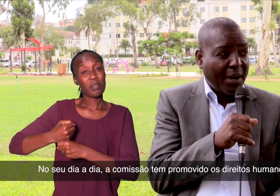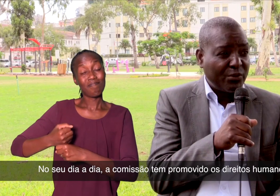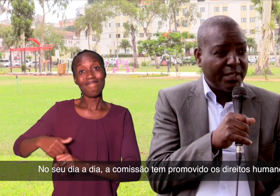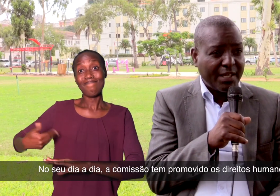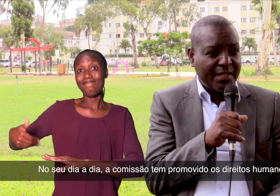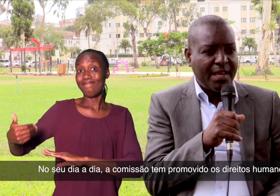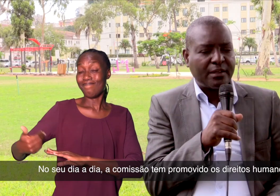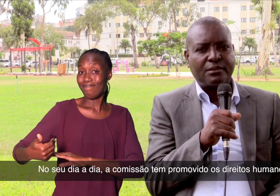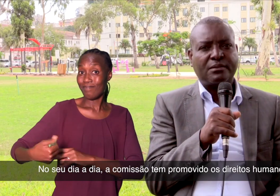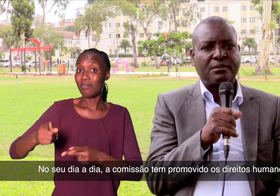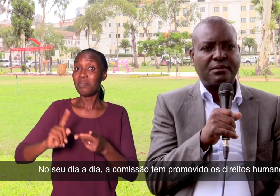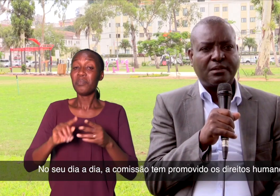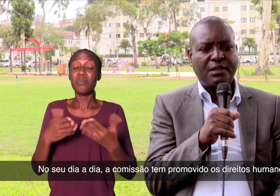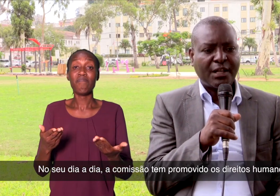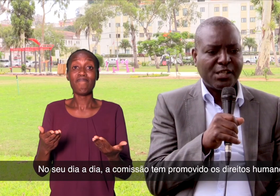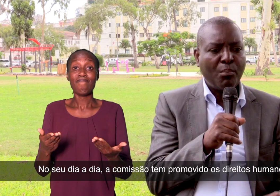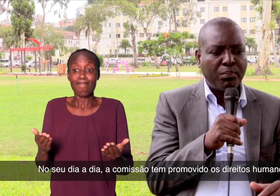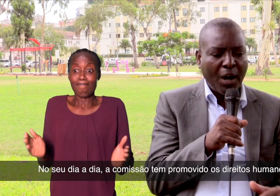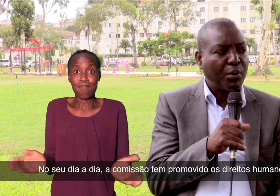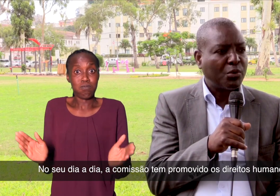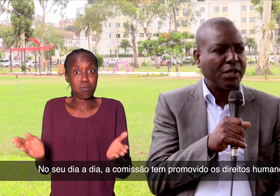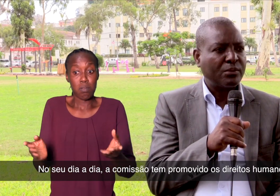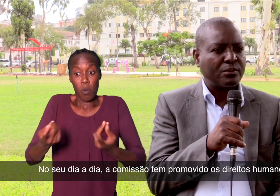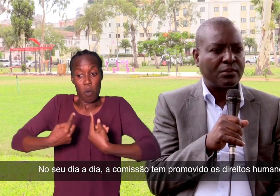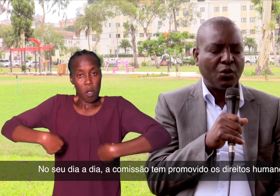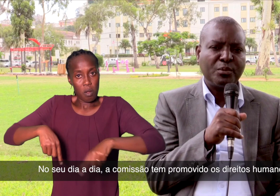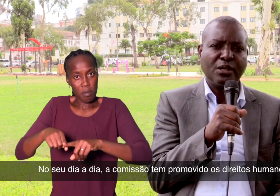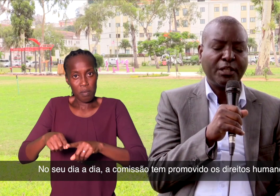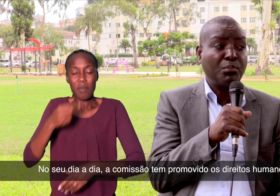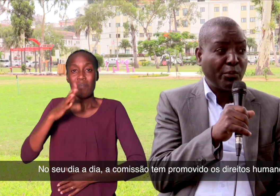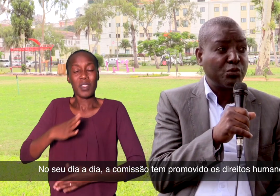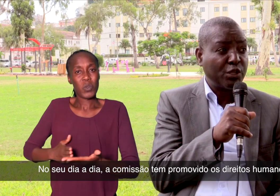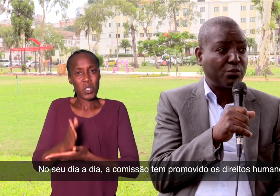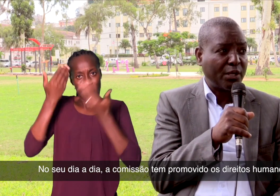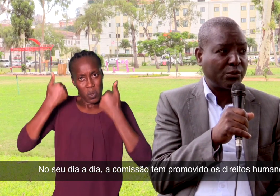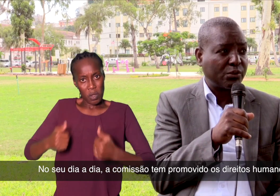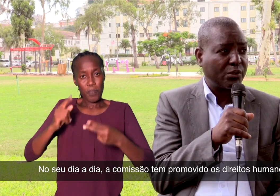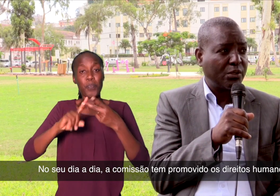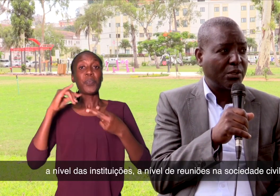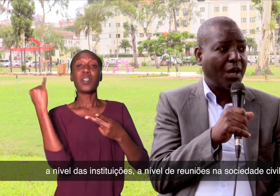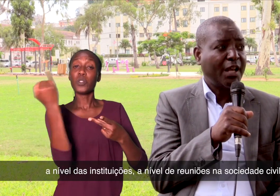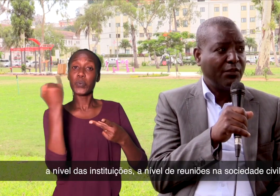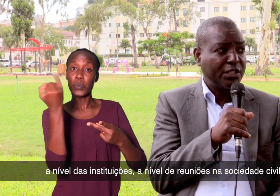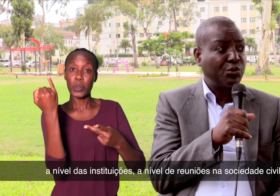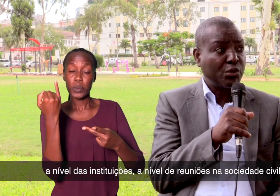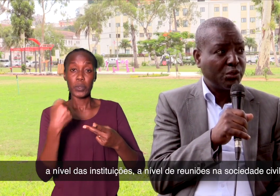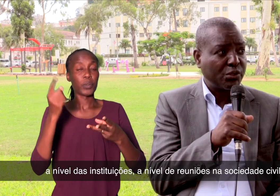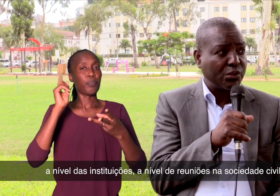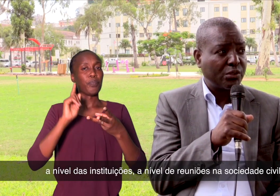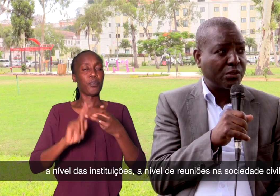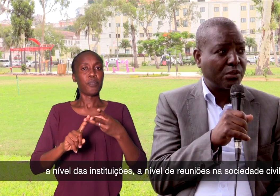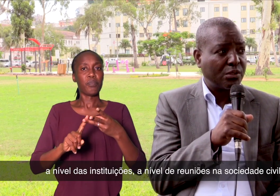No seu trabalho dia a dia em relação à promoção a comissão tem promovido os direitos humanos a nível das